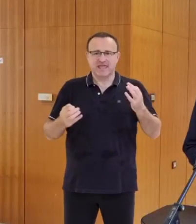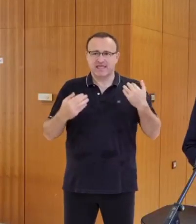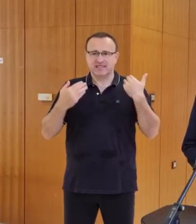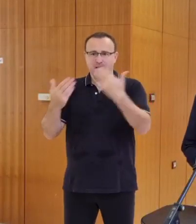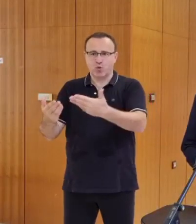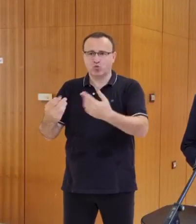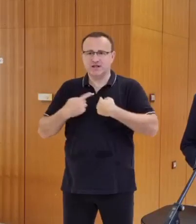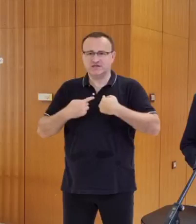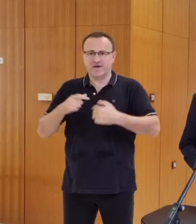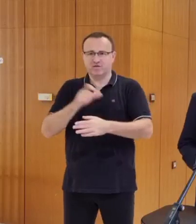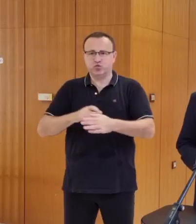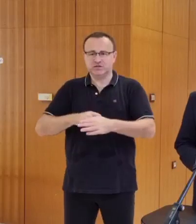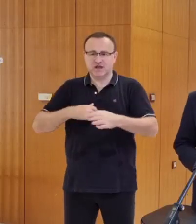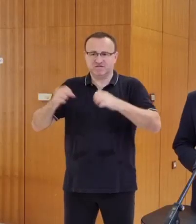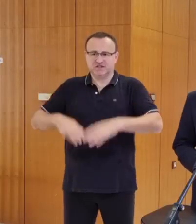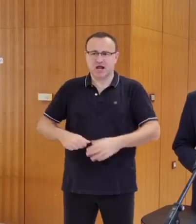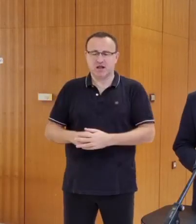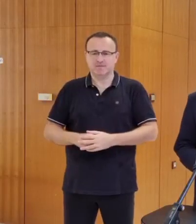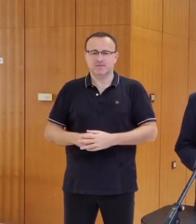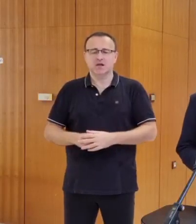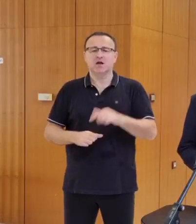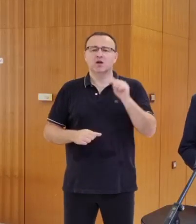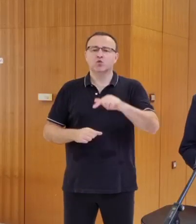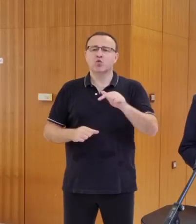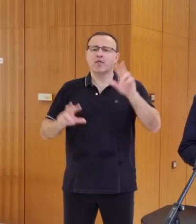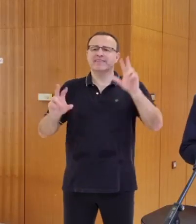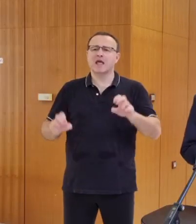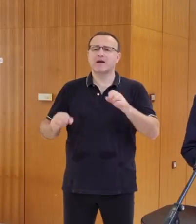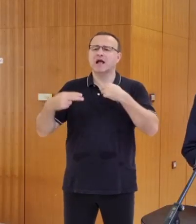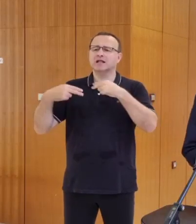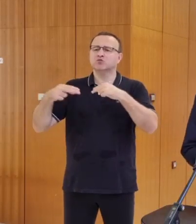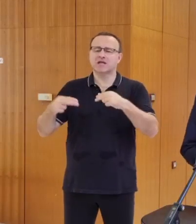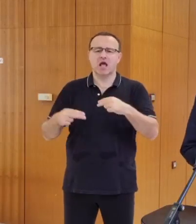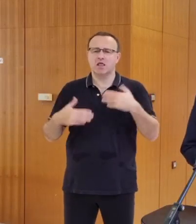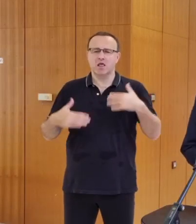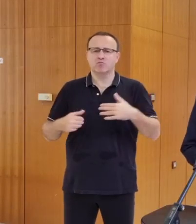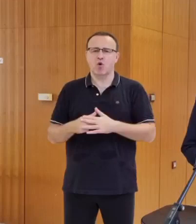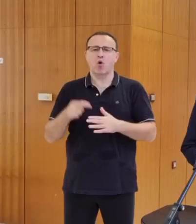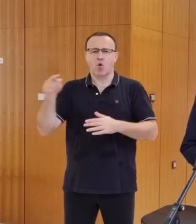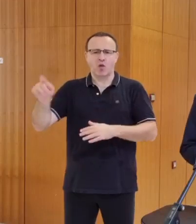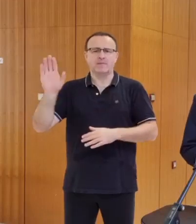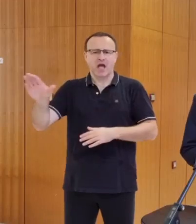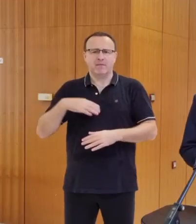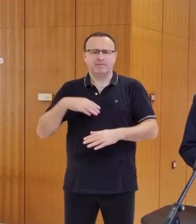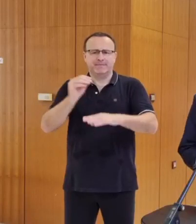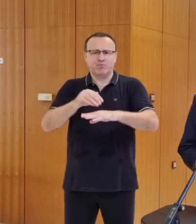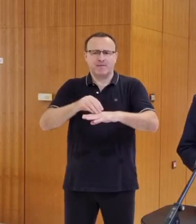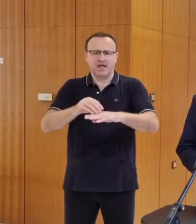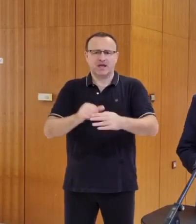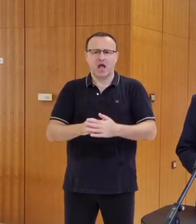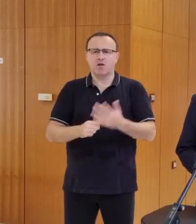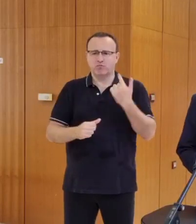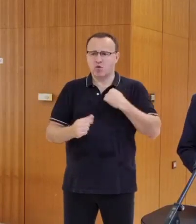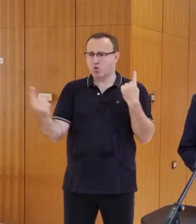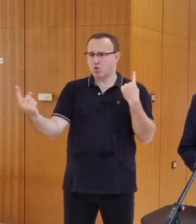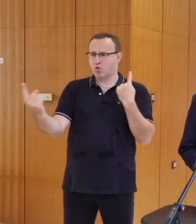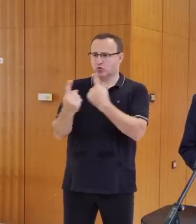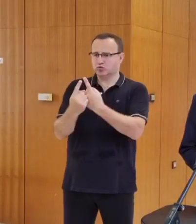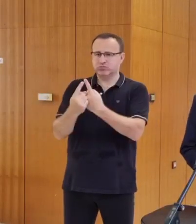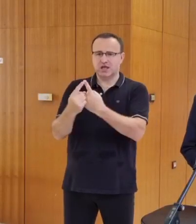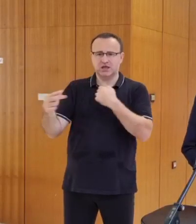Nie, v tomto kontexte sme sa na túto tému nebavili. Samozrejme, mali určité výhrady, ktoré sme si vydiskutovali. Ja som včera bol aj osobne